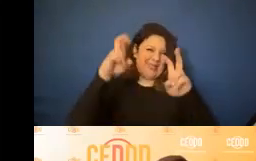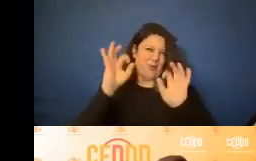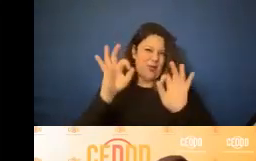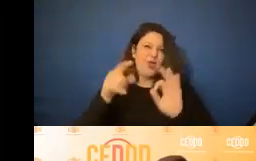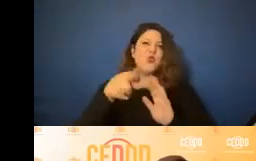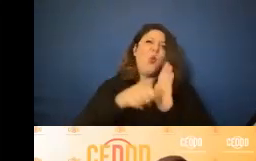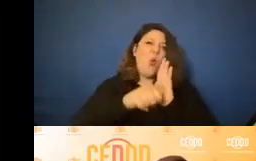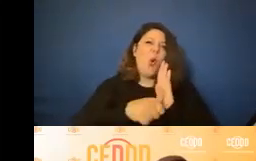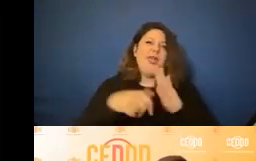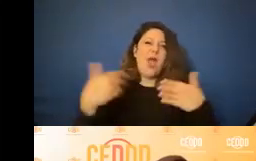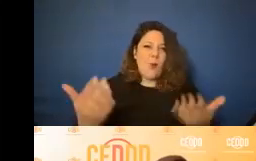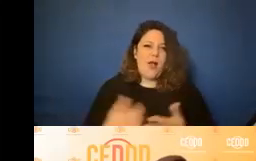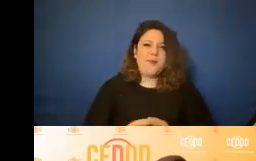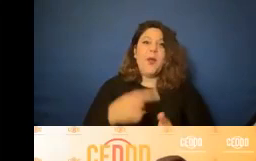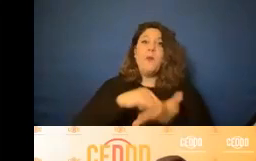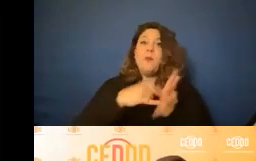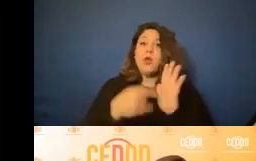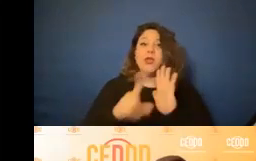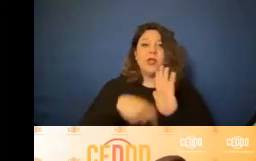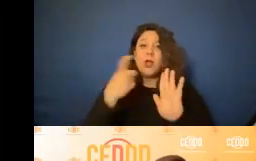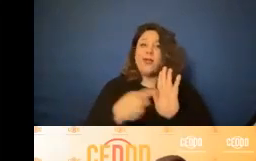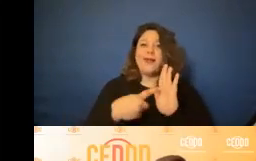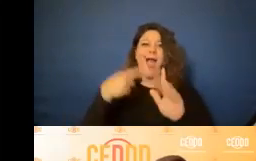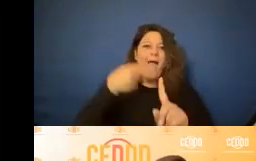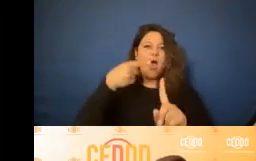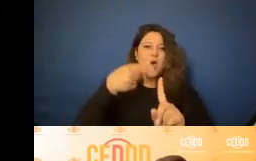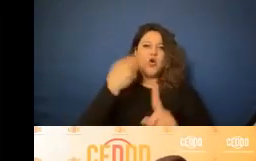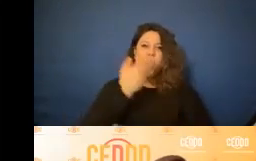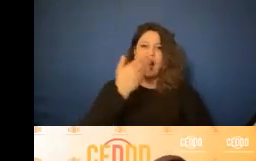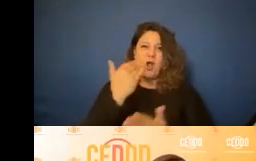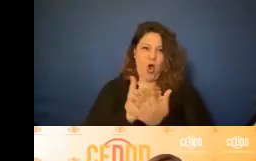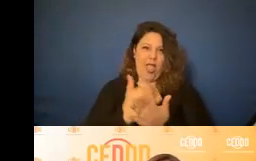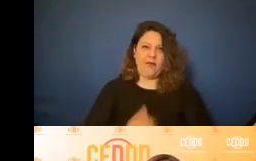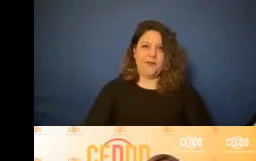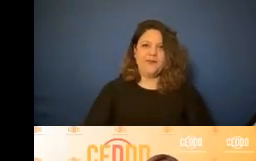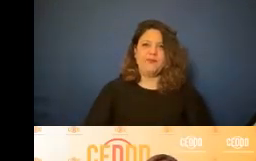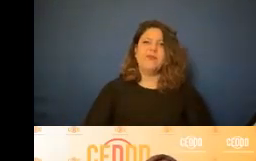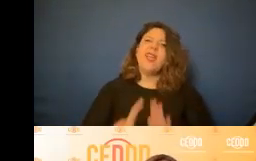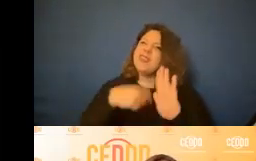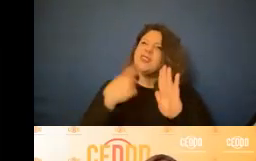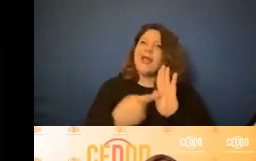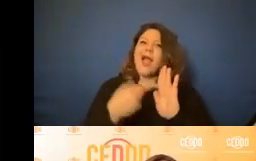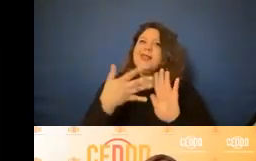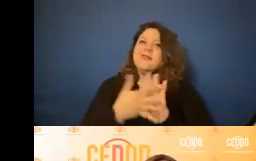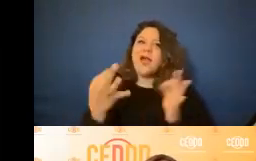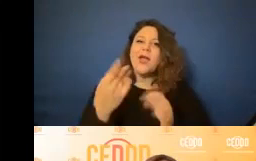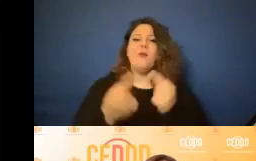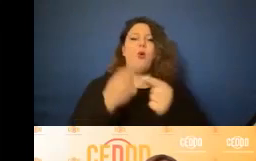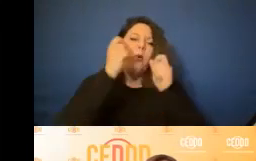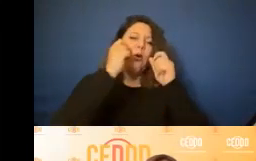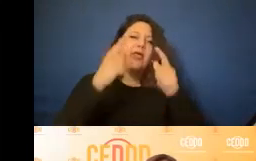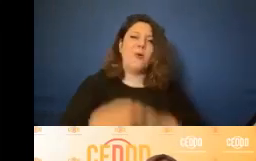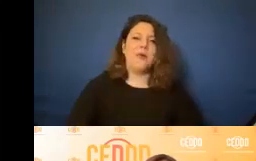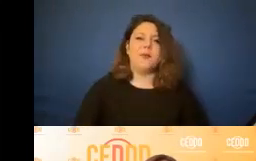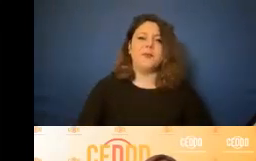Es un proyecto integral de acoso escolar. ¿Qué queremos decir con integral? Pues poco lo vamos a ir descubriendo, ¿no?